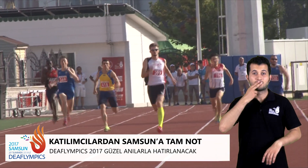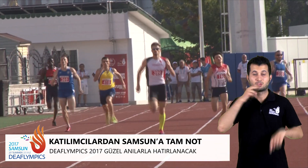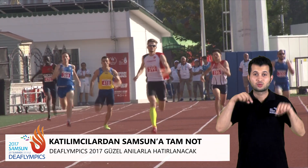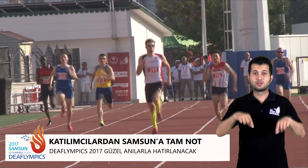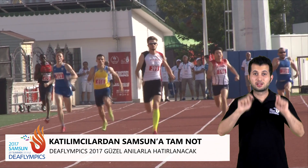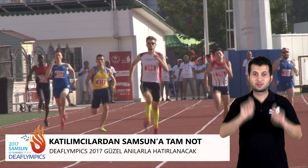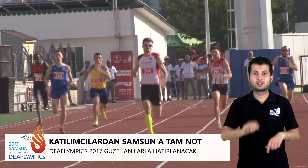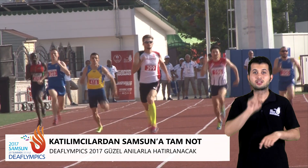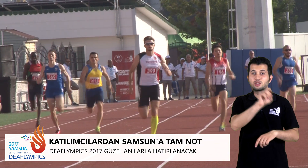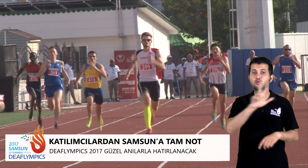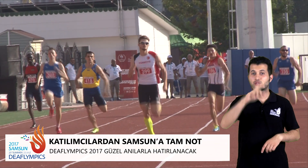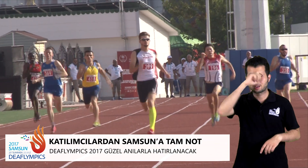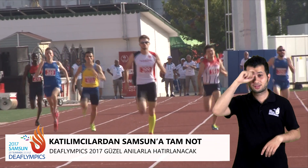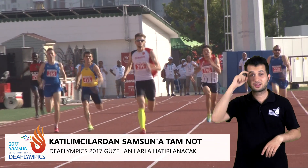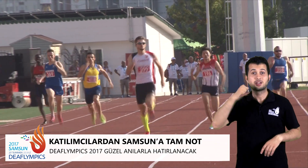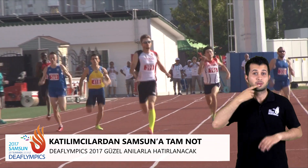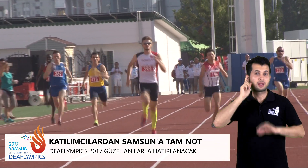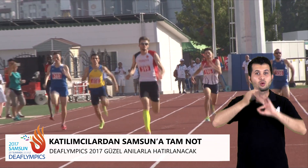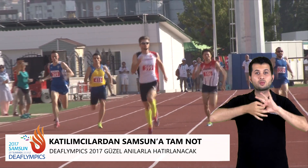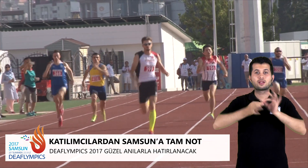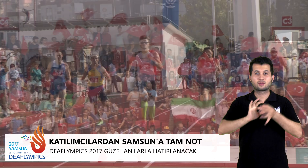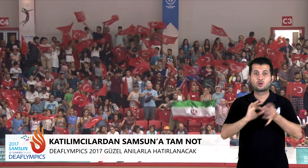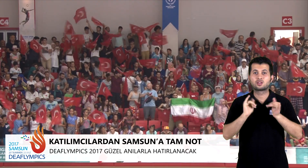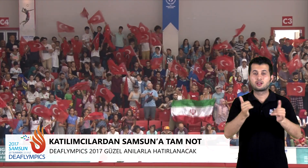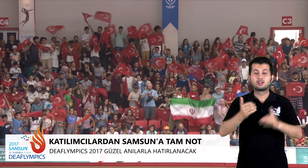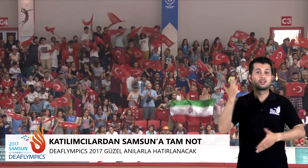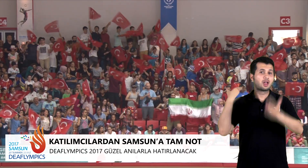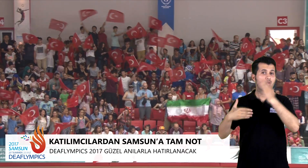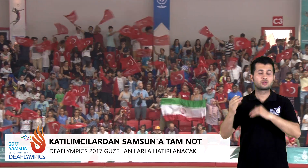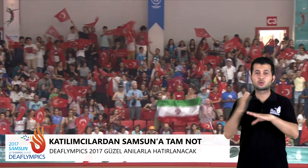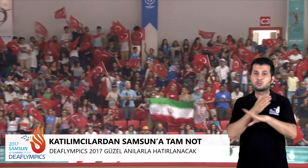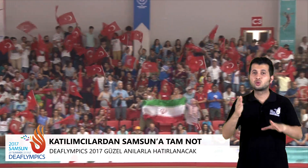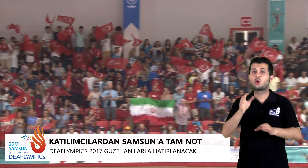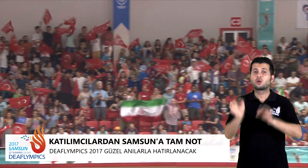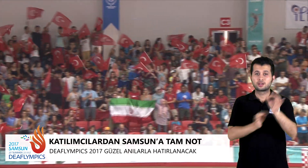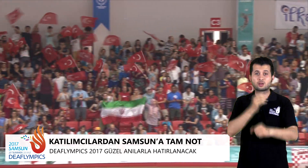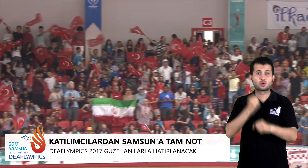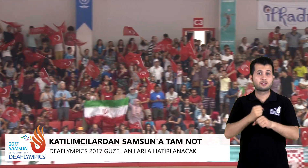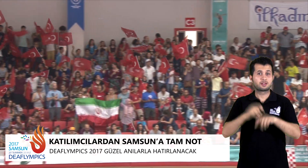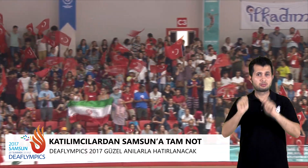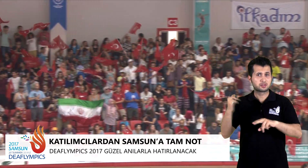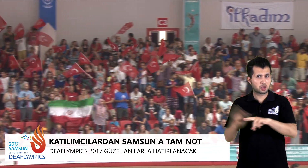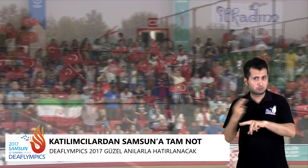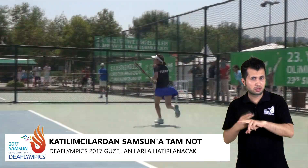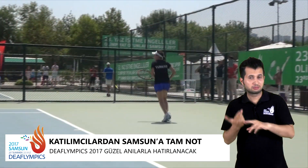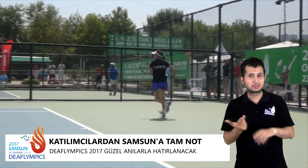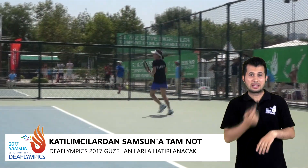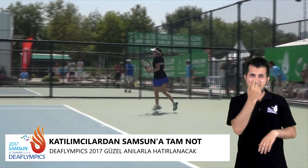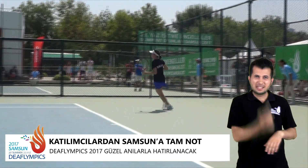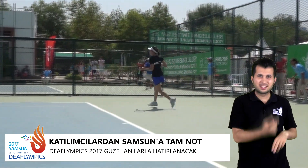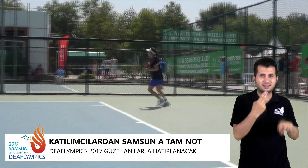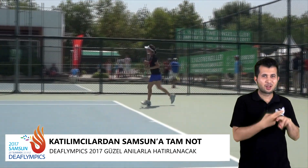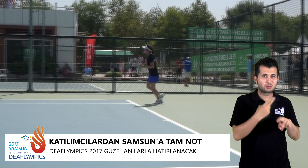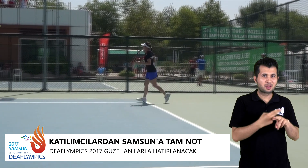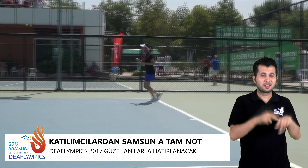Samsun'da düzenlenen 23. Yaz İşitme Engelliler Olimpiyat Oyunları, daha önce böyle büyük bir organizasyonda görev yapmış olanlardan da, ilk